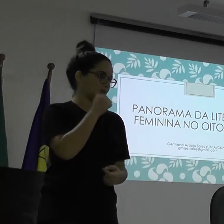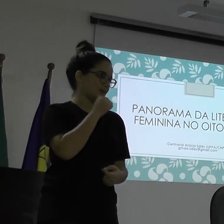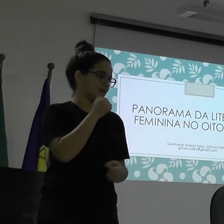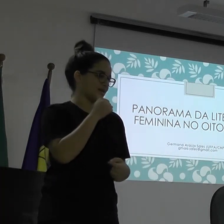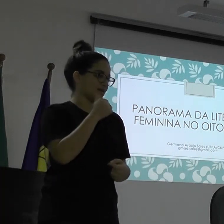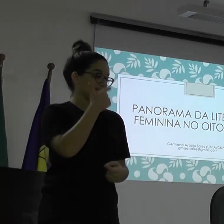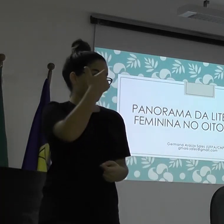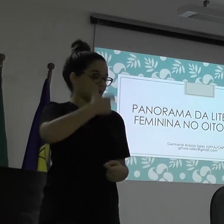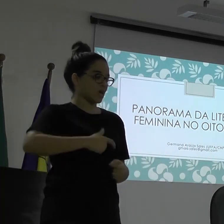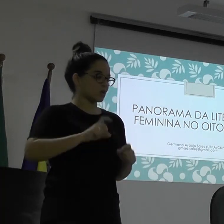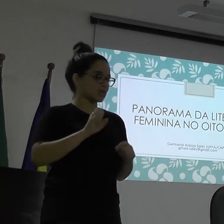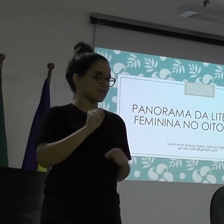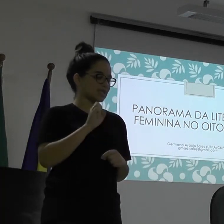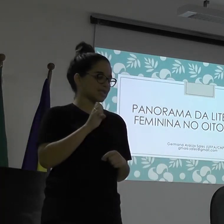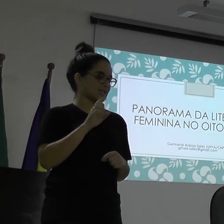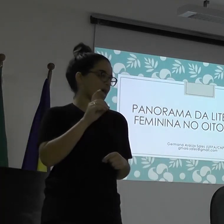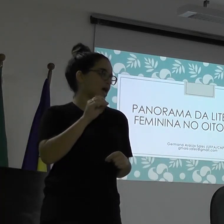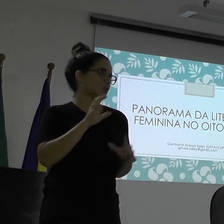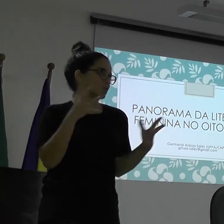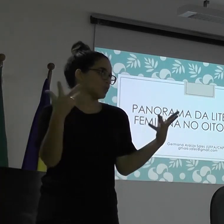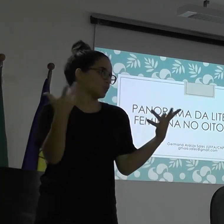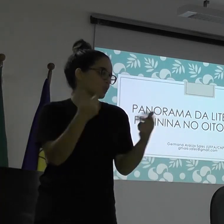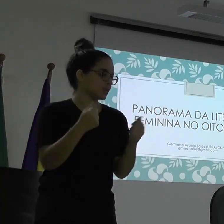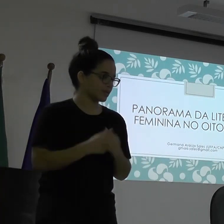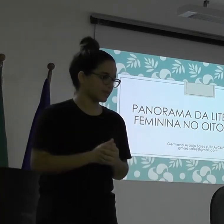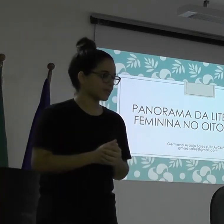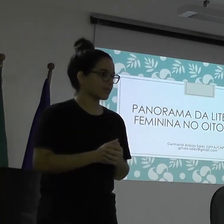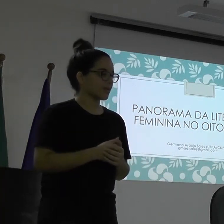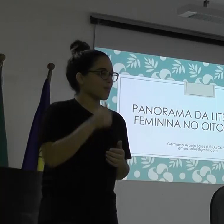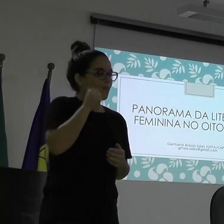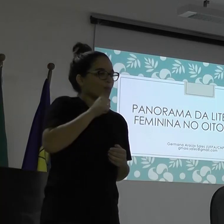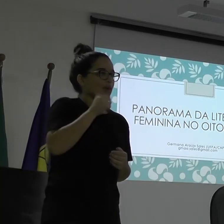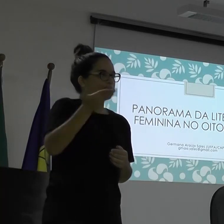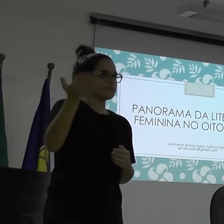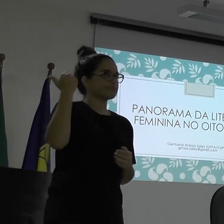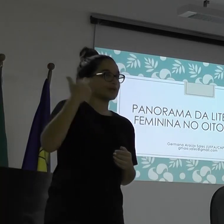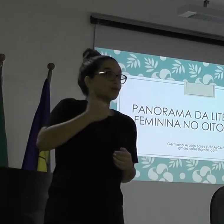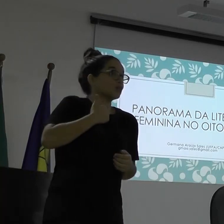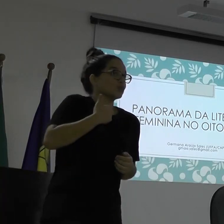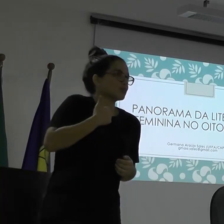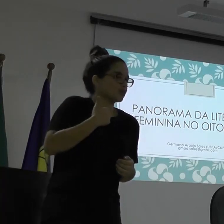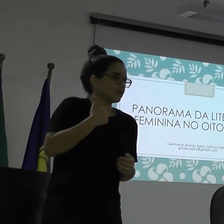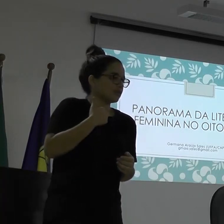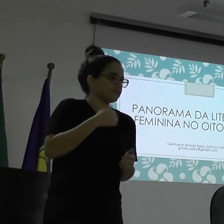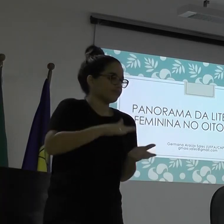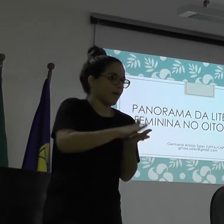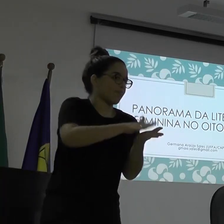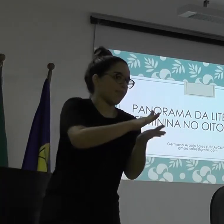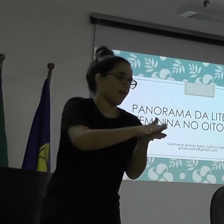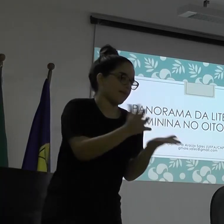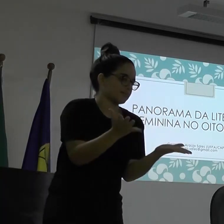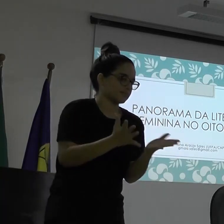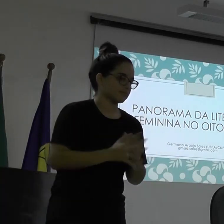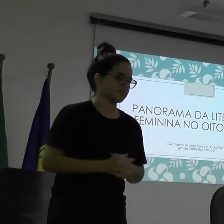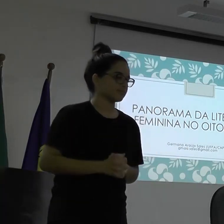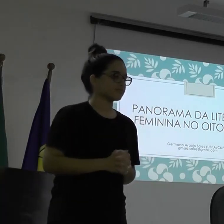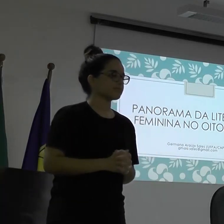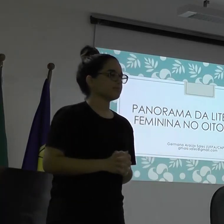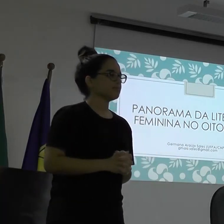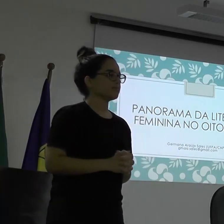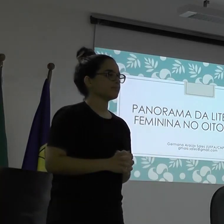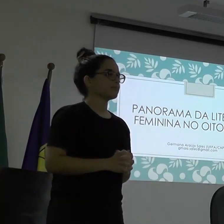sexo. Elas não podiam, né? Simplesmente não podiam. Vocês também